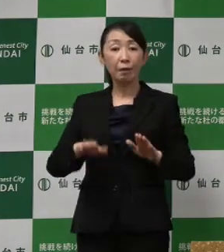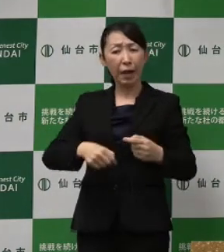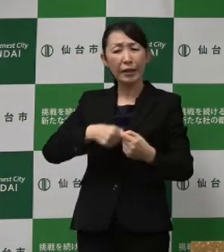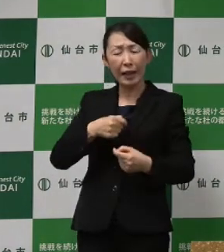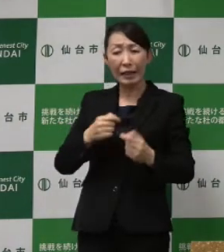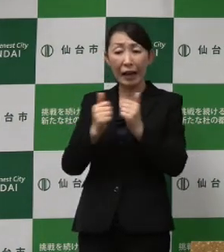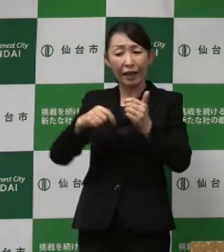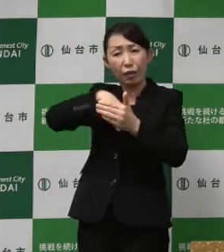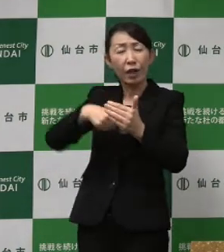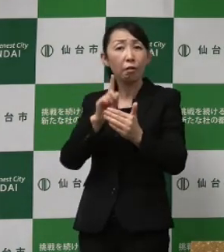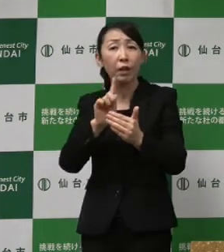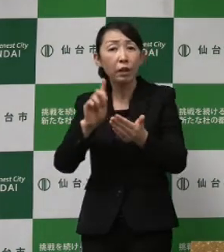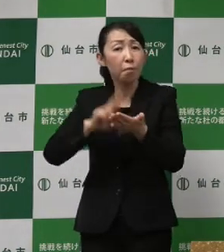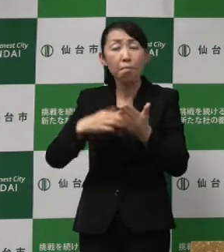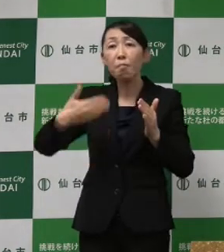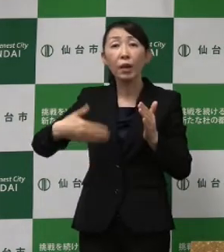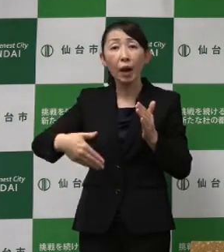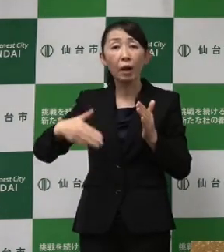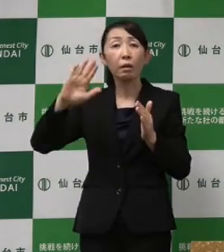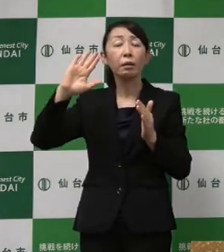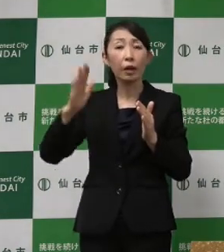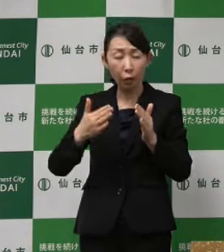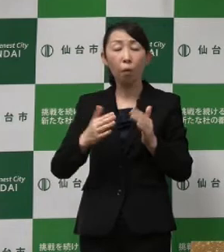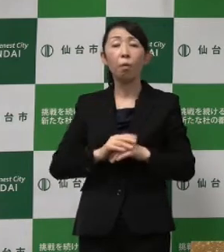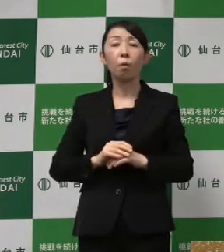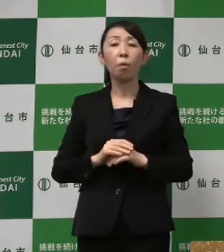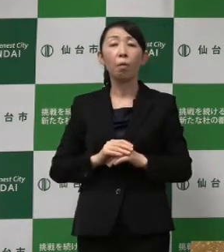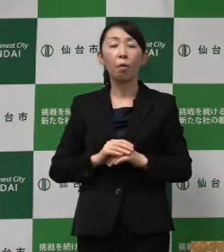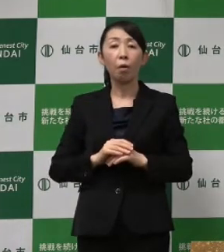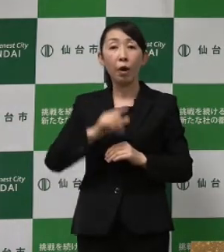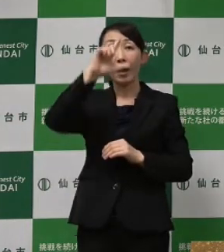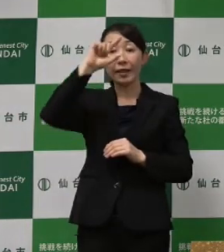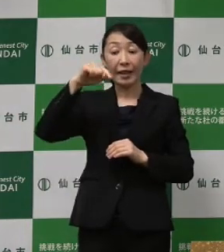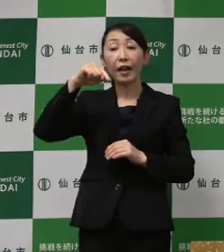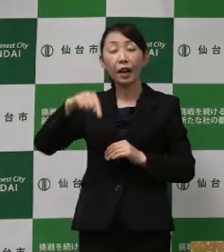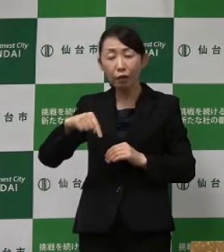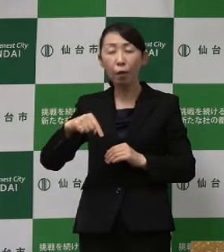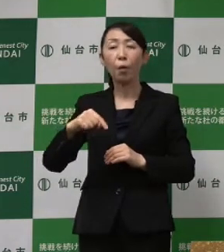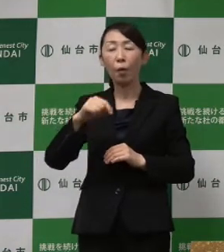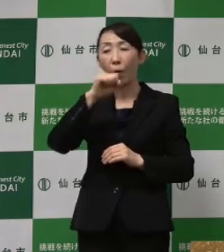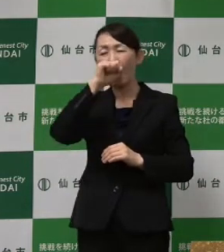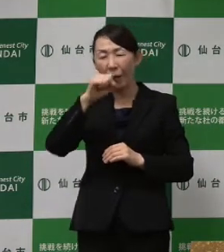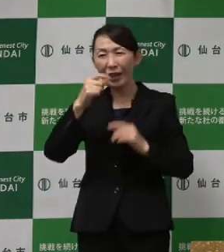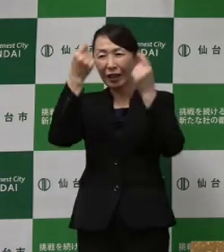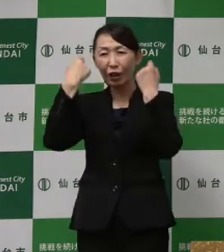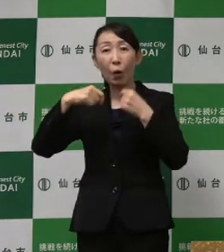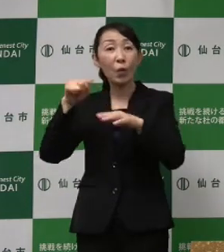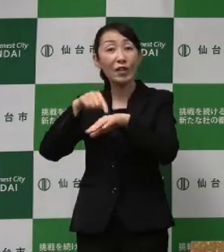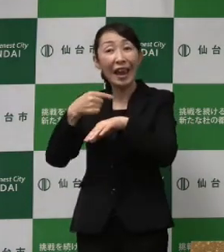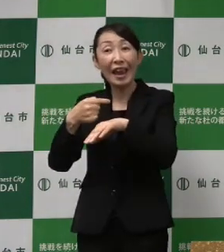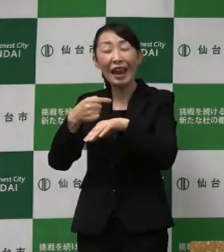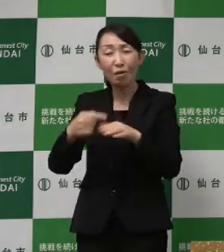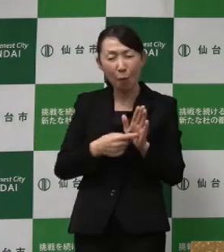何をというふうなことをこの場で言える状況ではありませんけれども、仙台の都市個性を存分に発揮でき